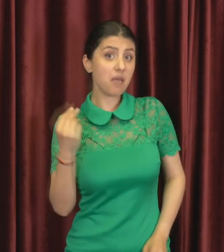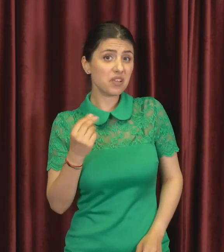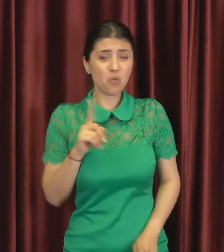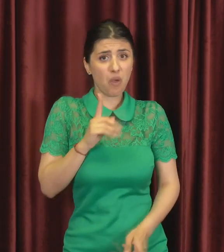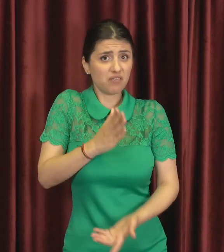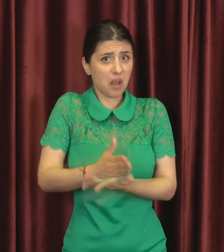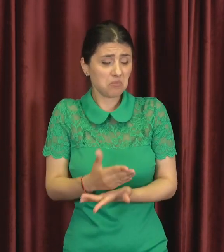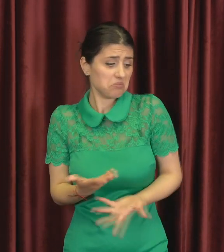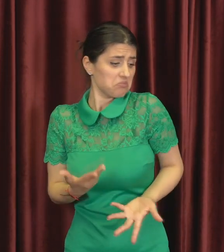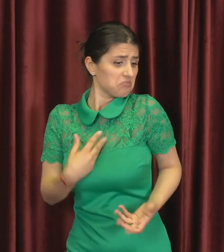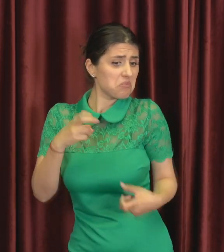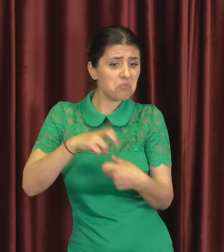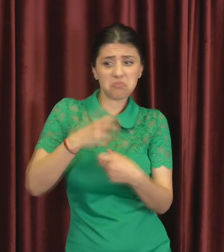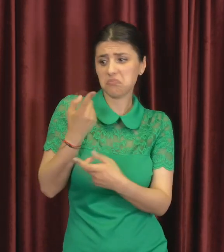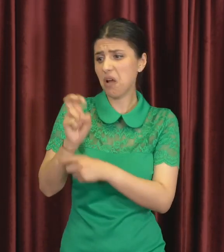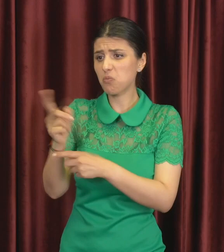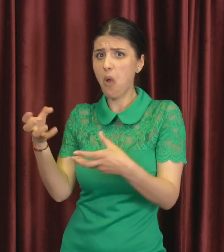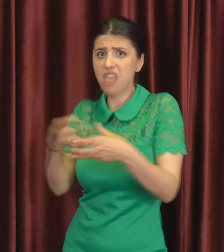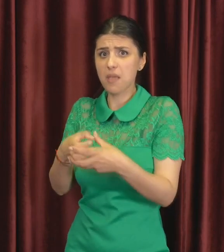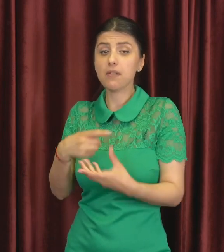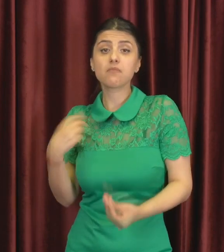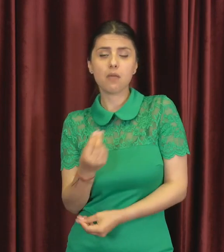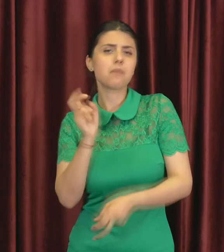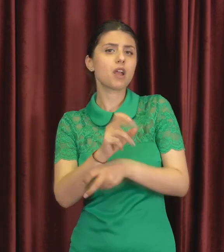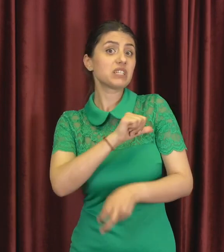nedrept să particip într-o echipă. De aceea voi participa singură.